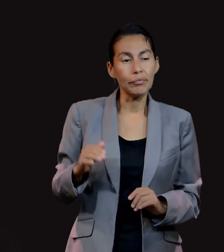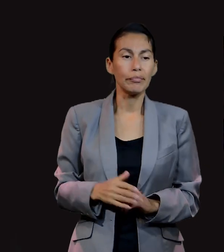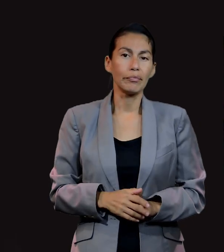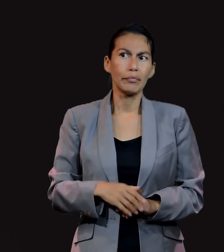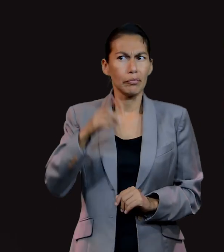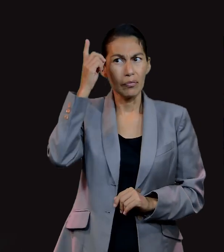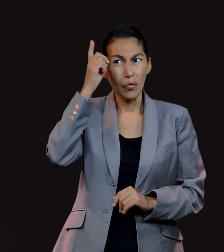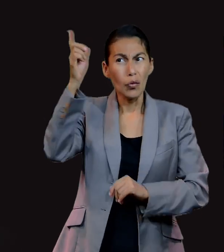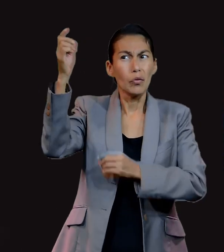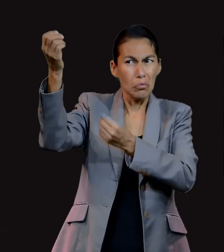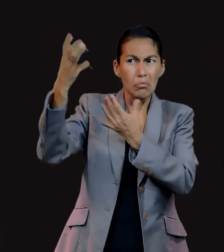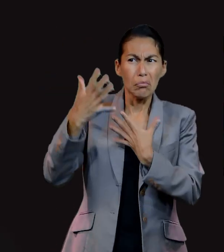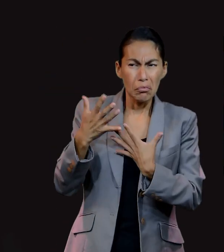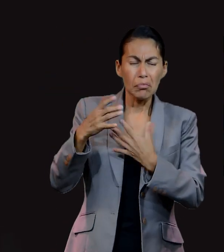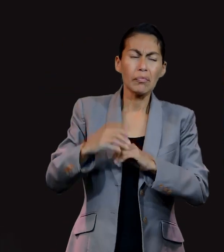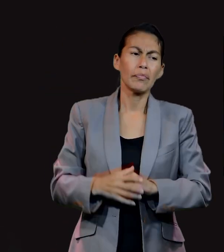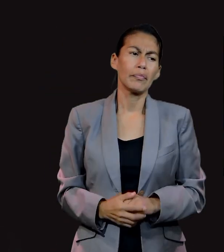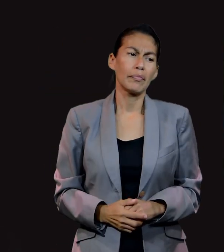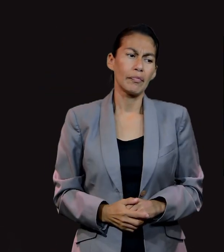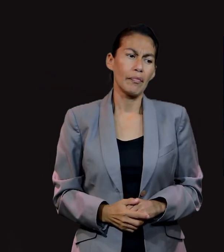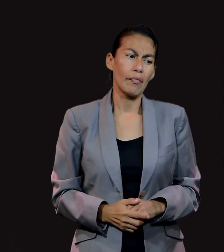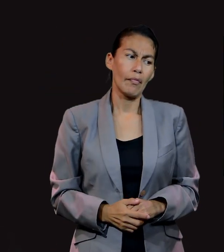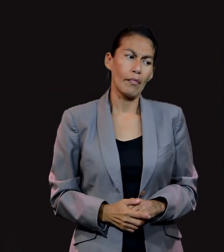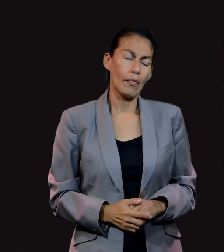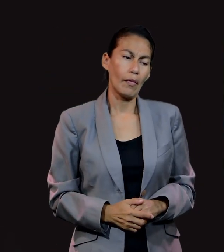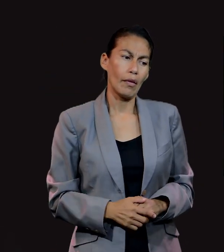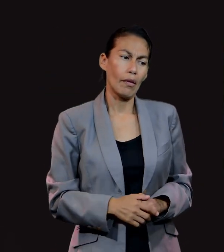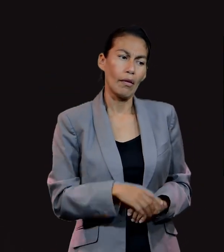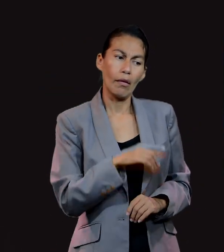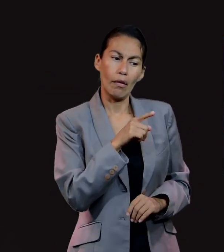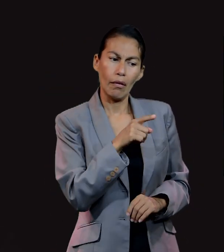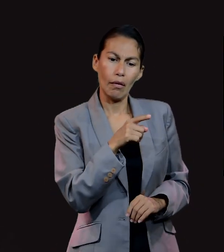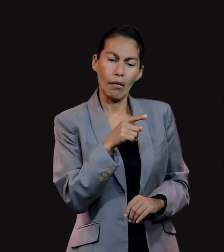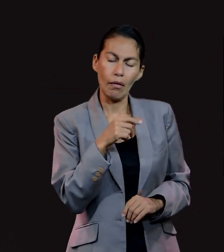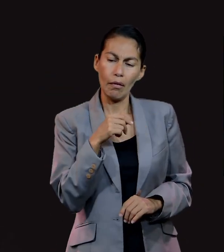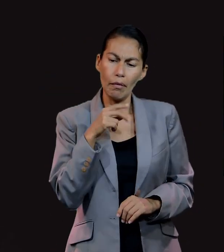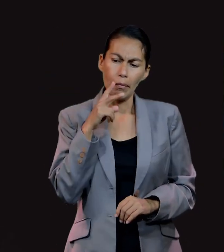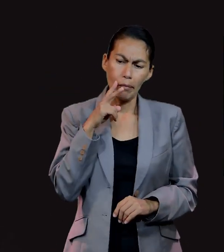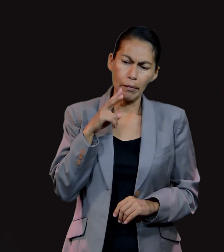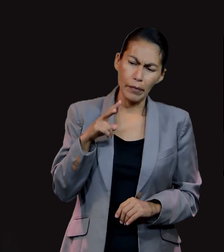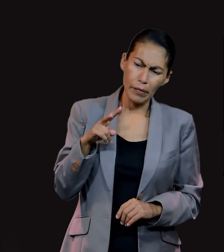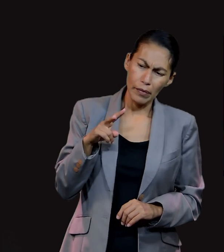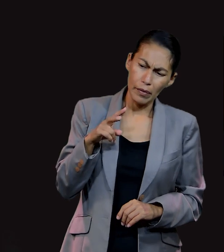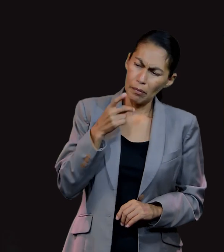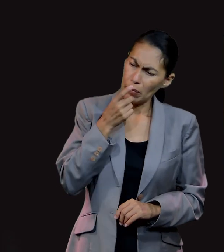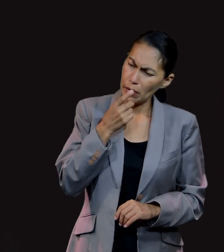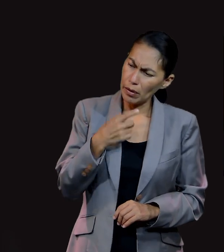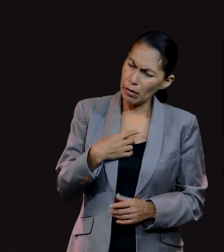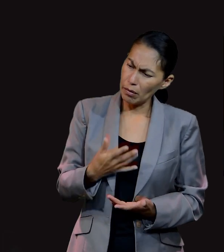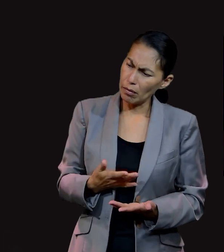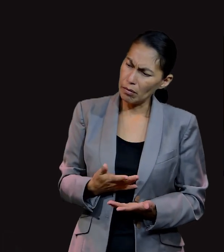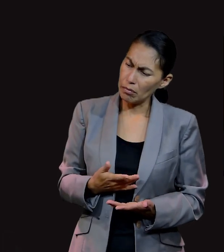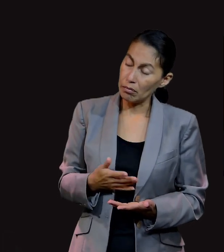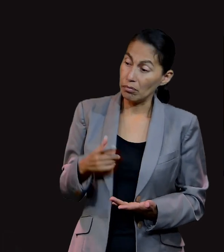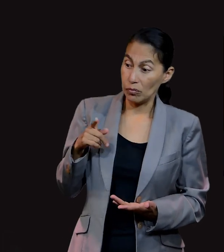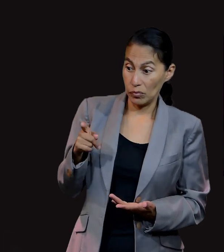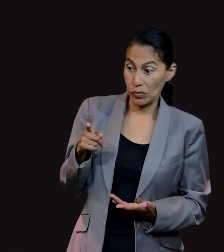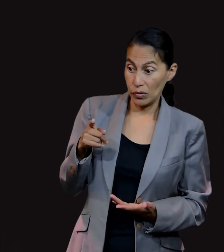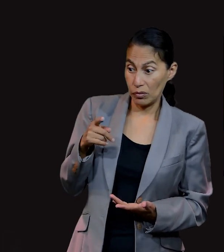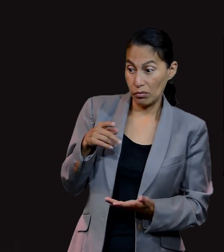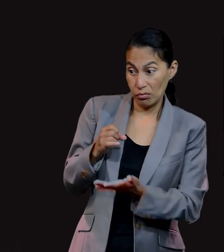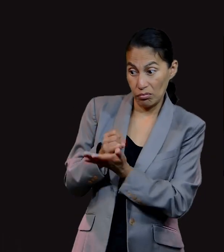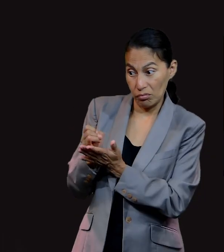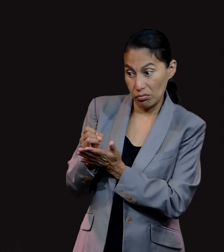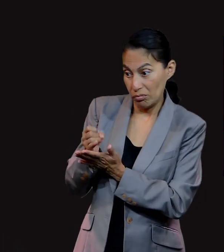sí yo le dije Dios proveerá bueno dice entonces dice ella yo no sé qué ha decidido usted pero lo que usted decida